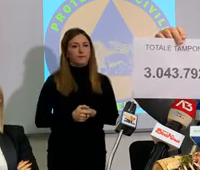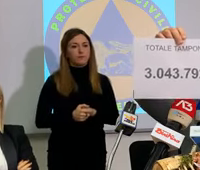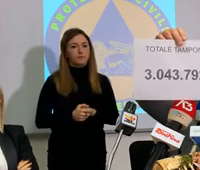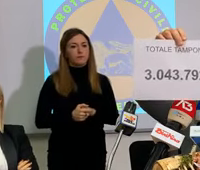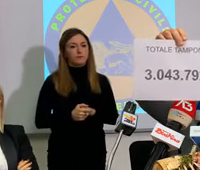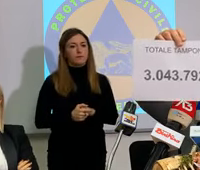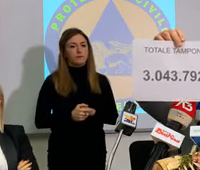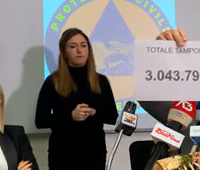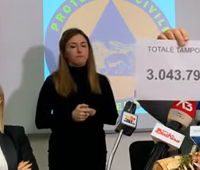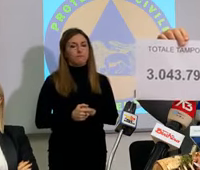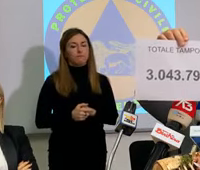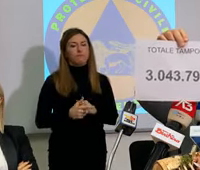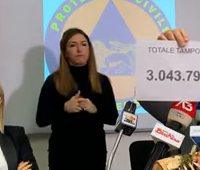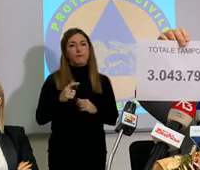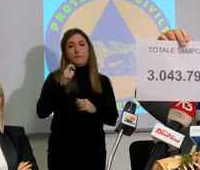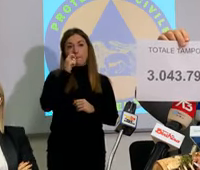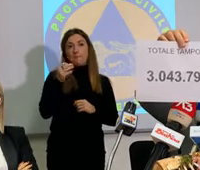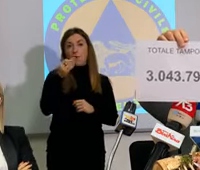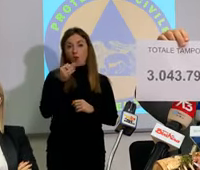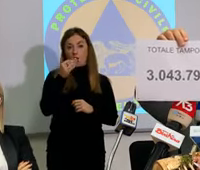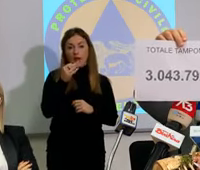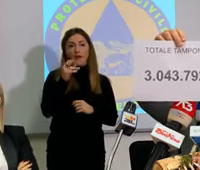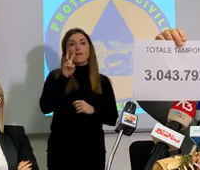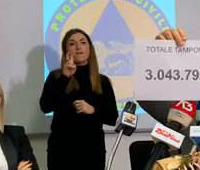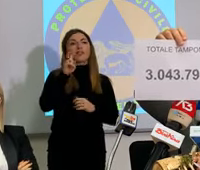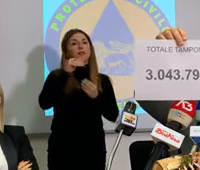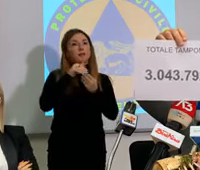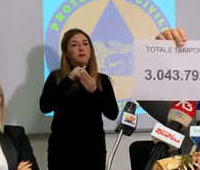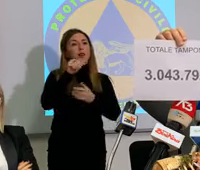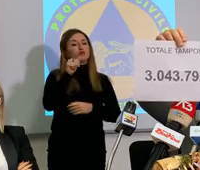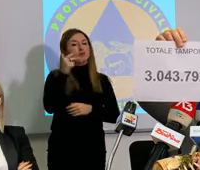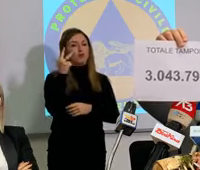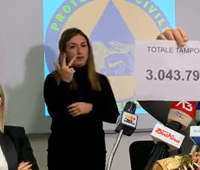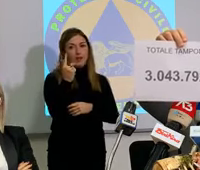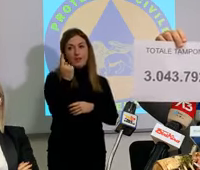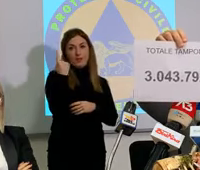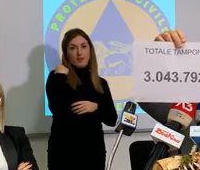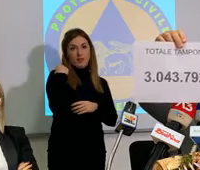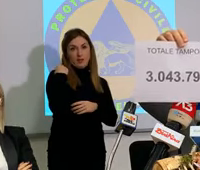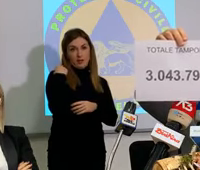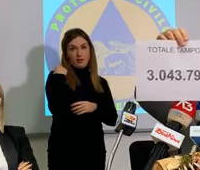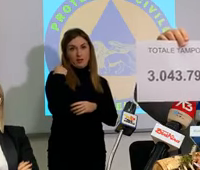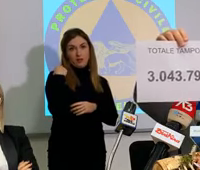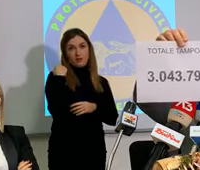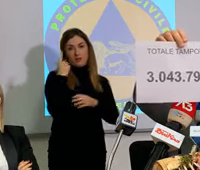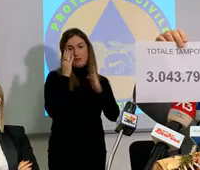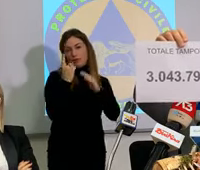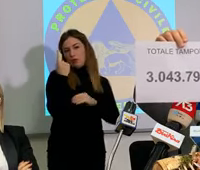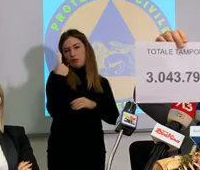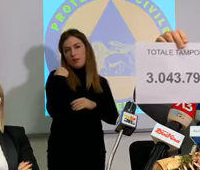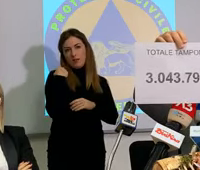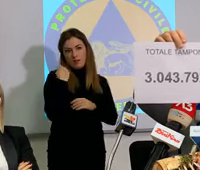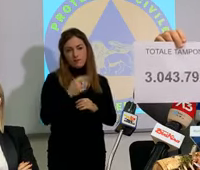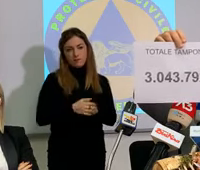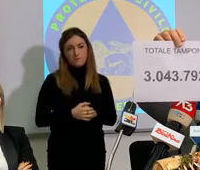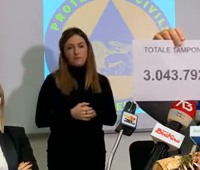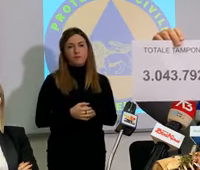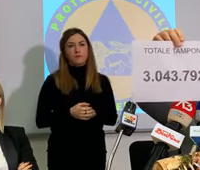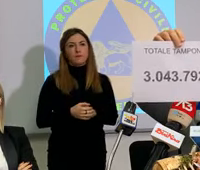nello specifico vi dico che di molecolari senso fatti 20100 e 3 ieri ci chiedi nelle ultime 24 ore